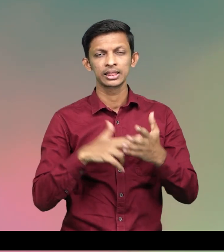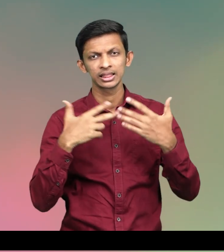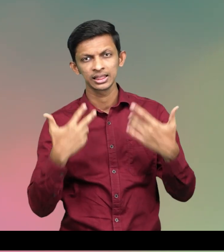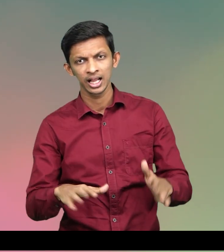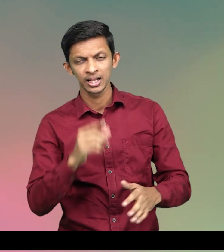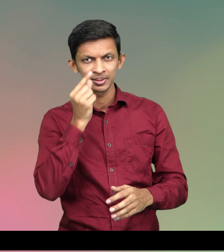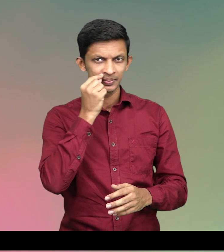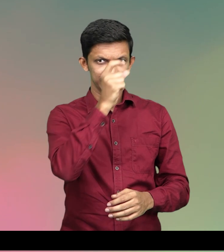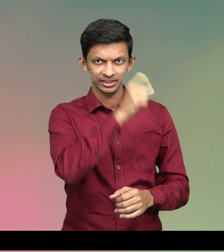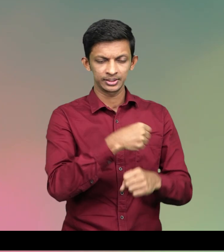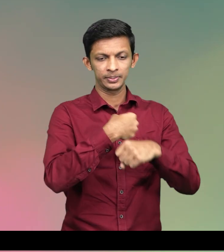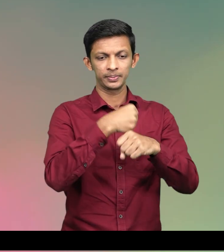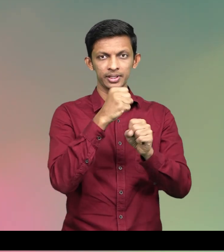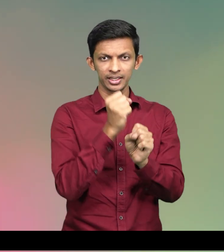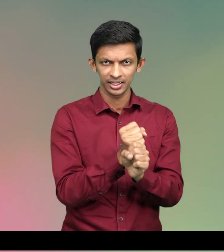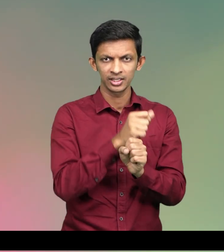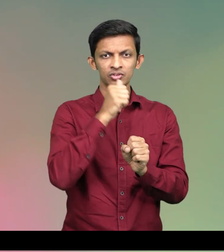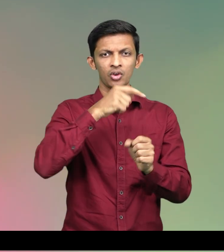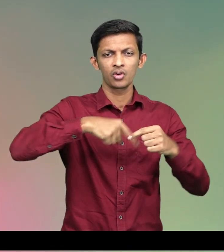సహజ మరియు మానవ నిర్మిత సరస్సులు.